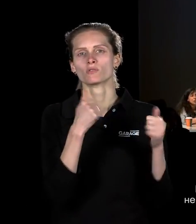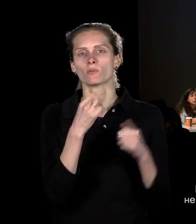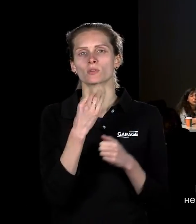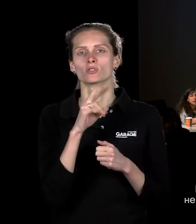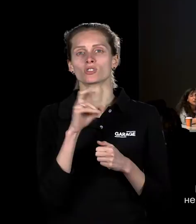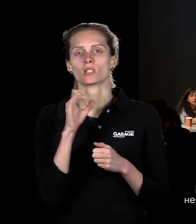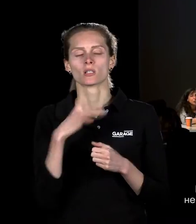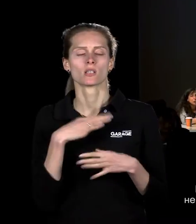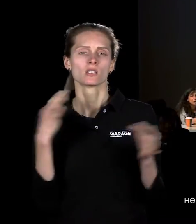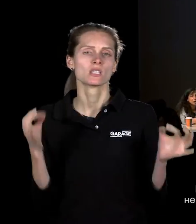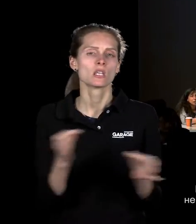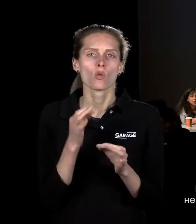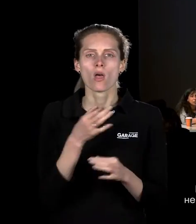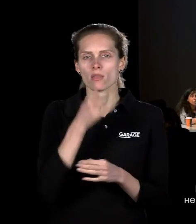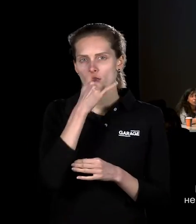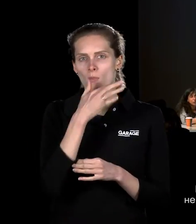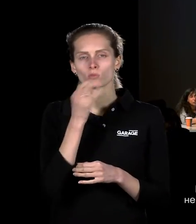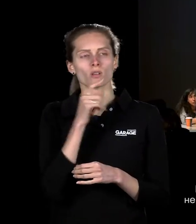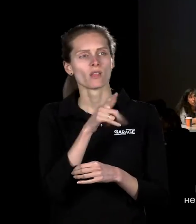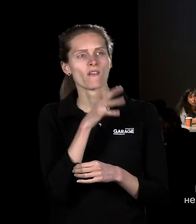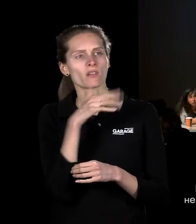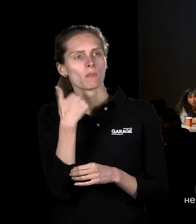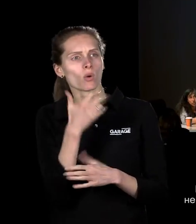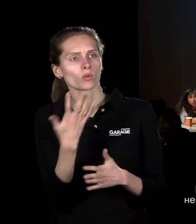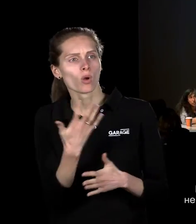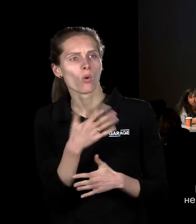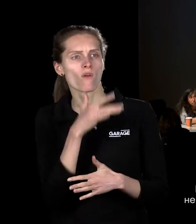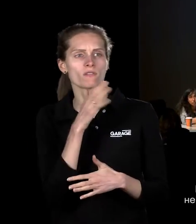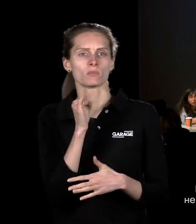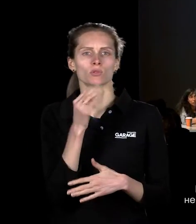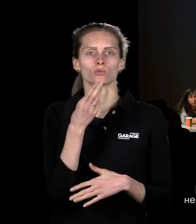мы никогда не можем сказать, какое это время года и время суток.